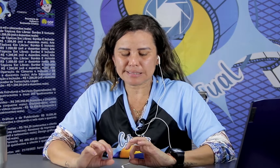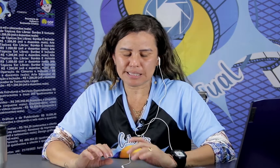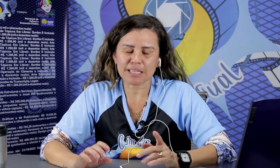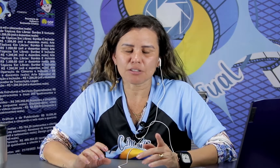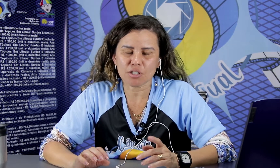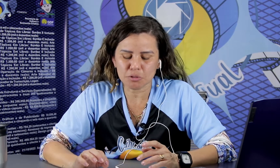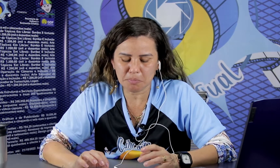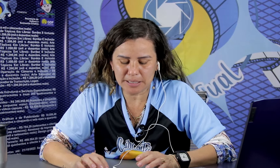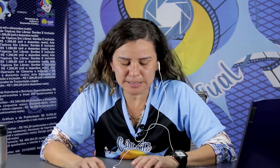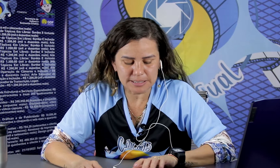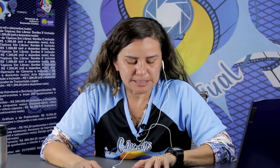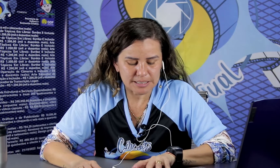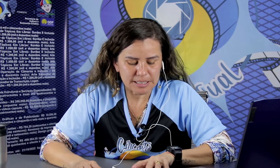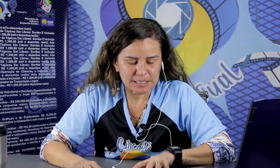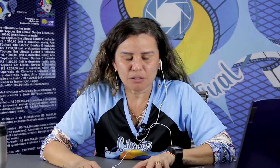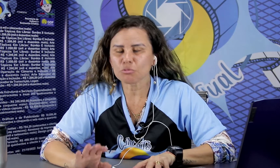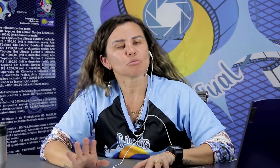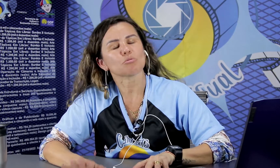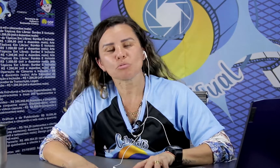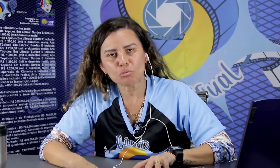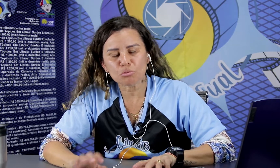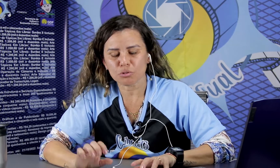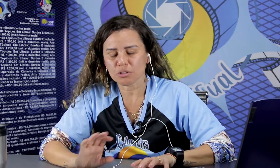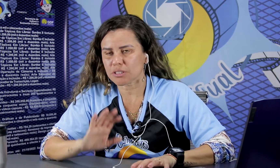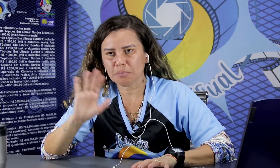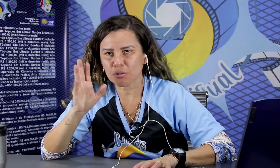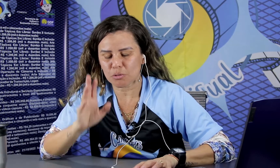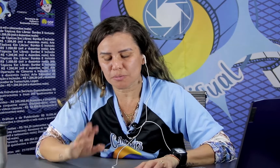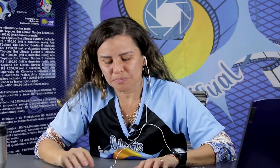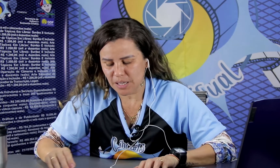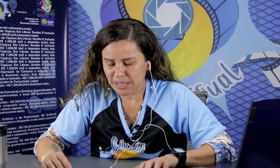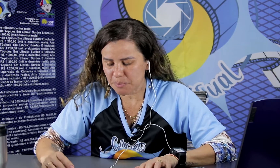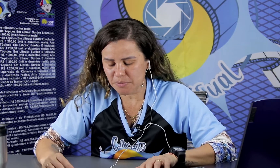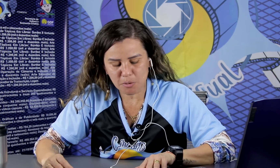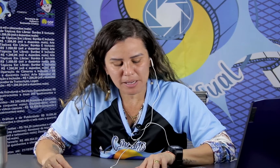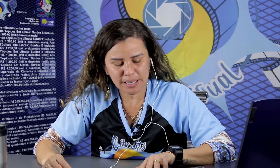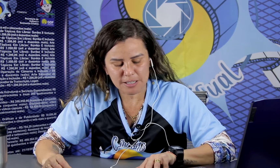aqui nós temos o PAS. Em alguns concursos, eu sempre estou, até para ver como é que está isso.